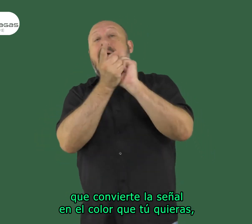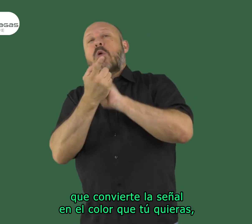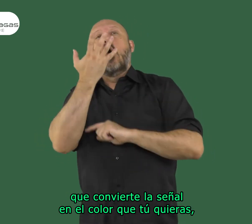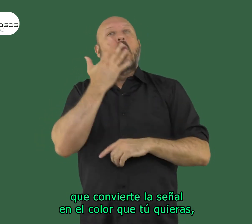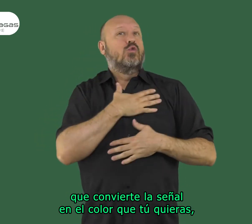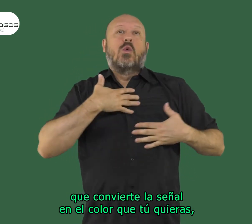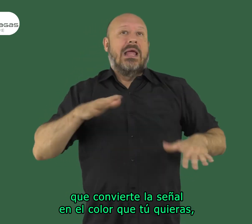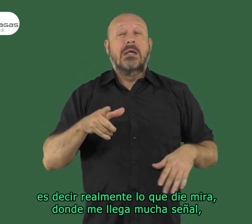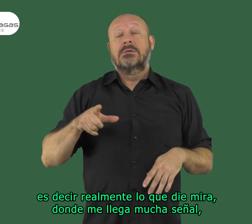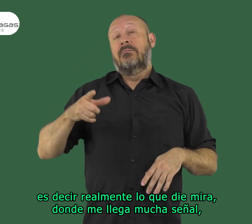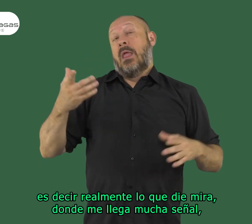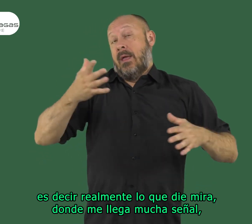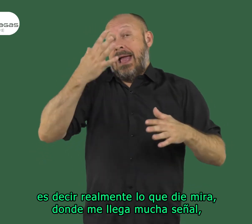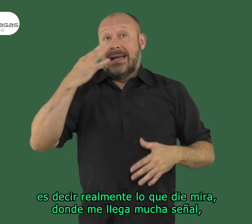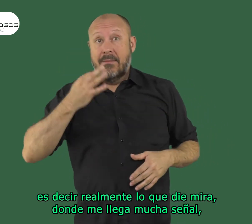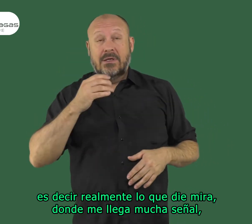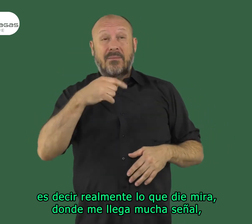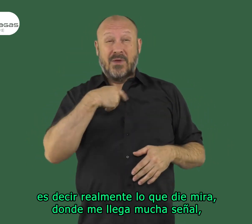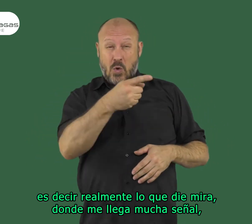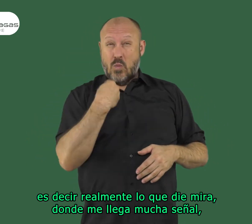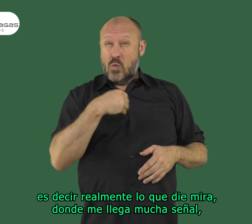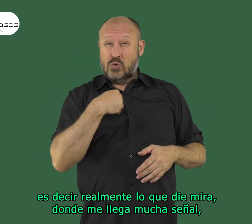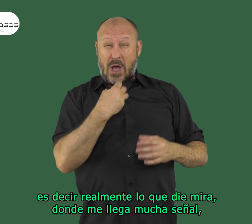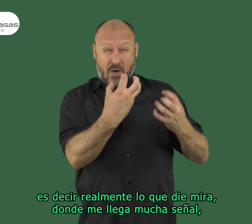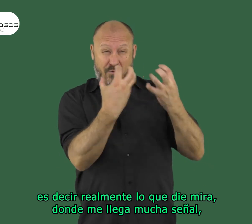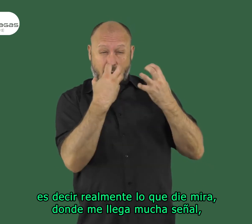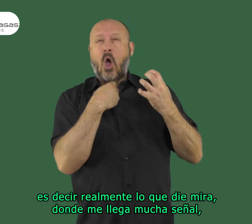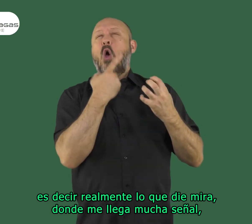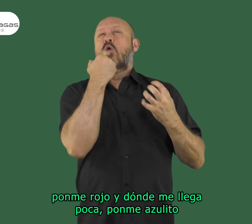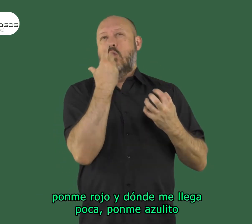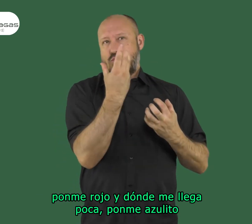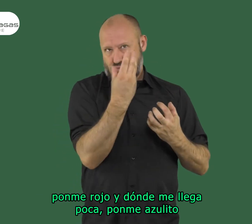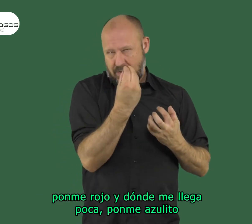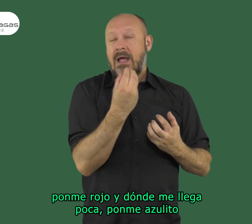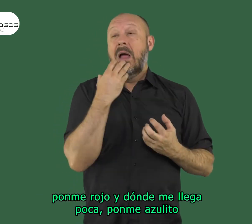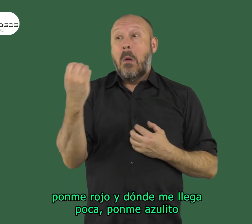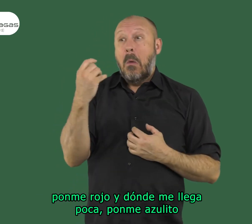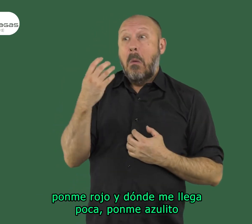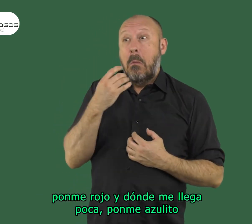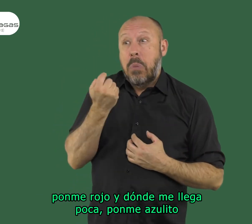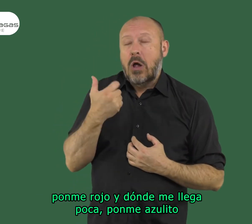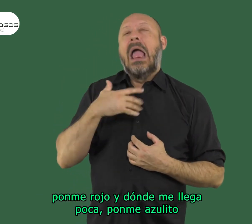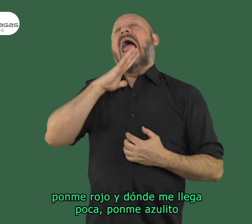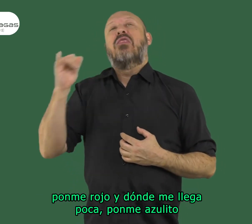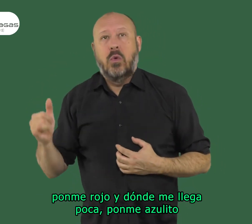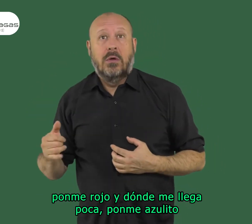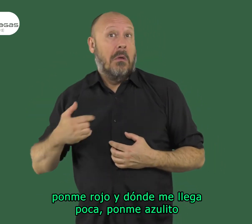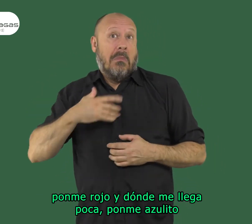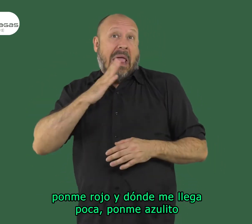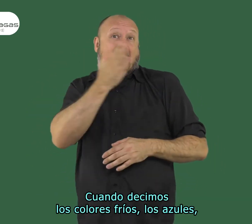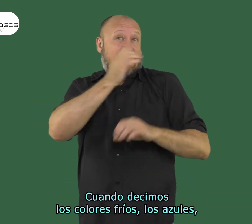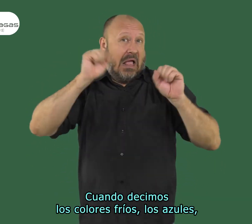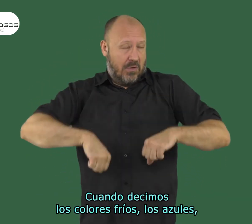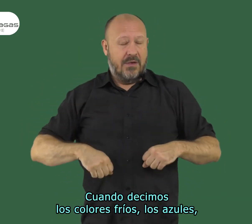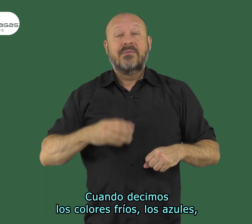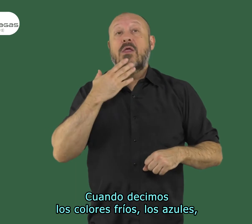en el color que tú quieras. Es decir, realmente lo que dice, mira, donde me llega mucha señal, ponme rojo, y donde me llega poca, ponme